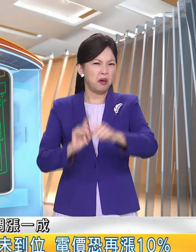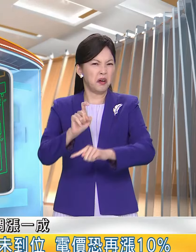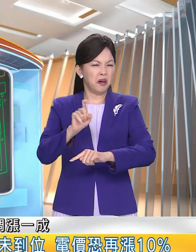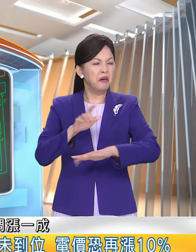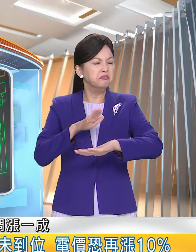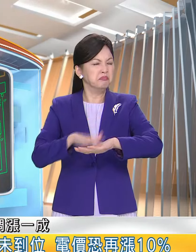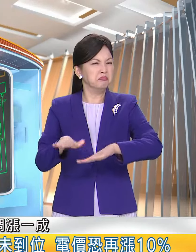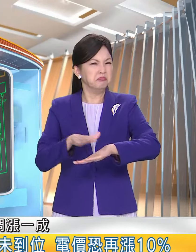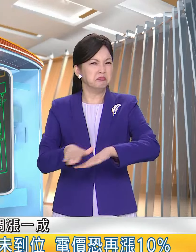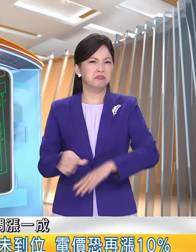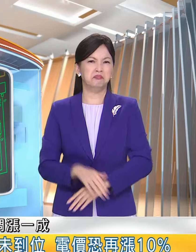成。